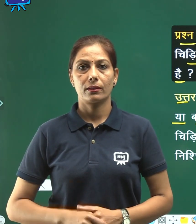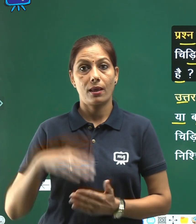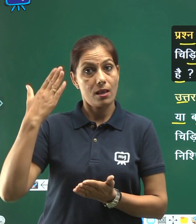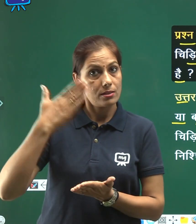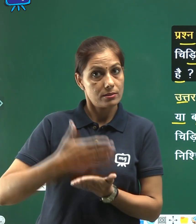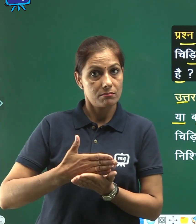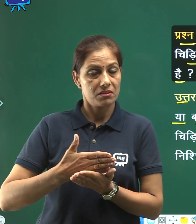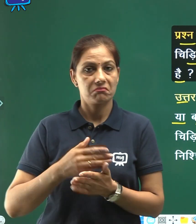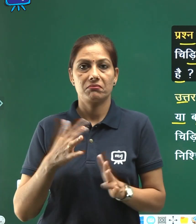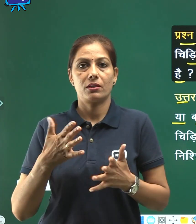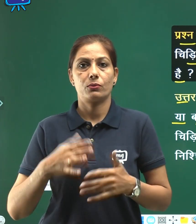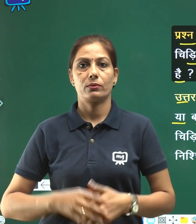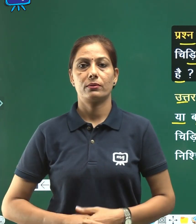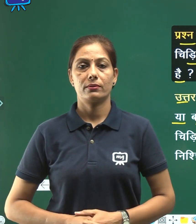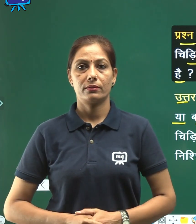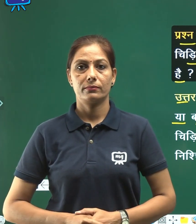होती है,